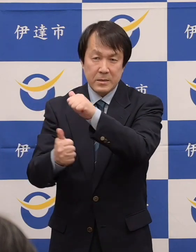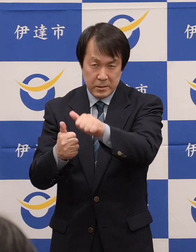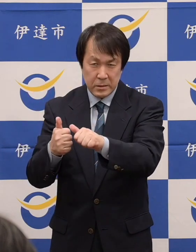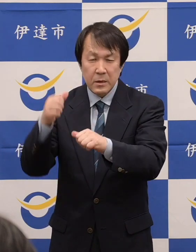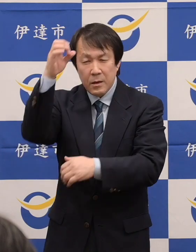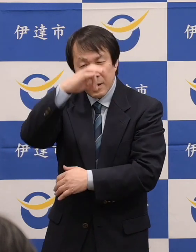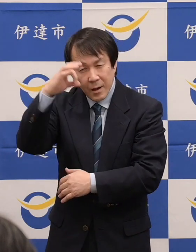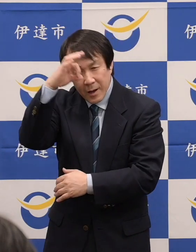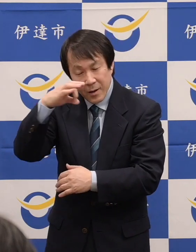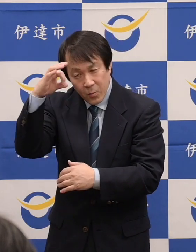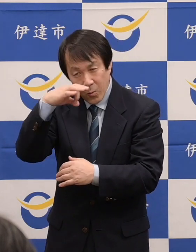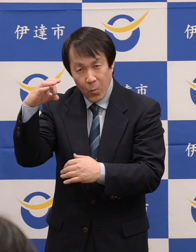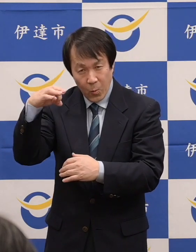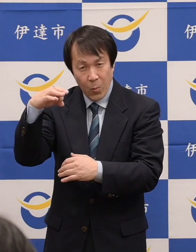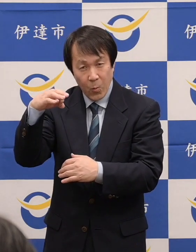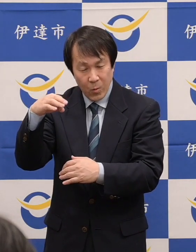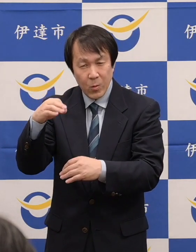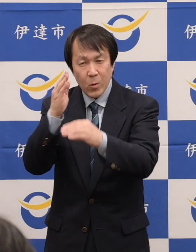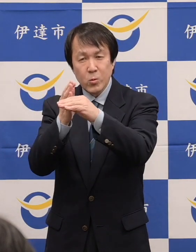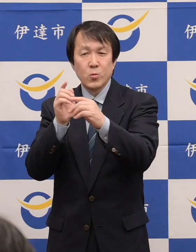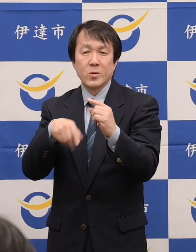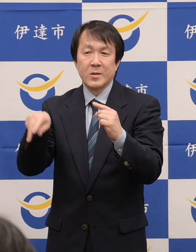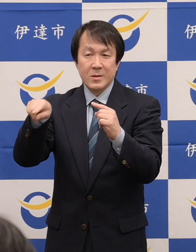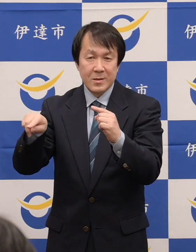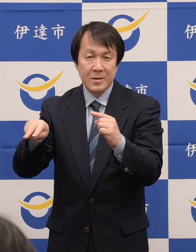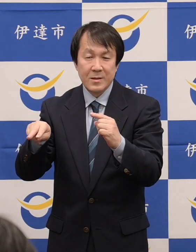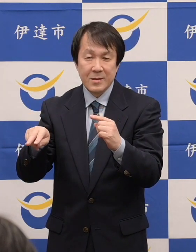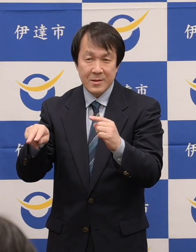から来た方がそこで、